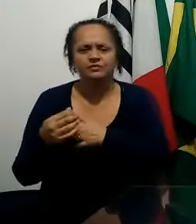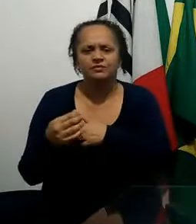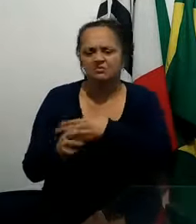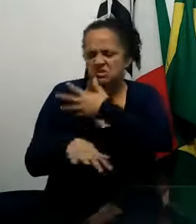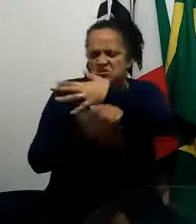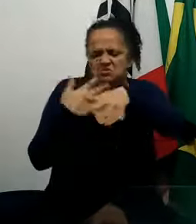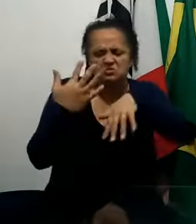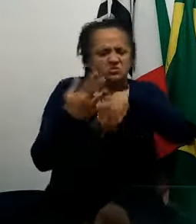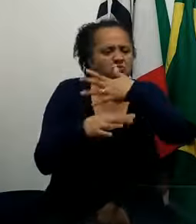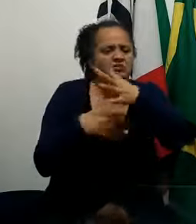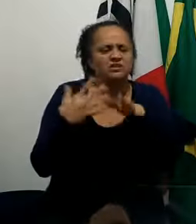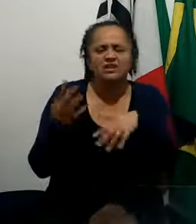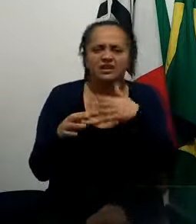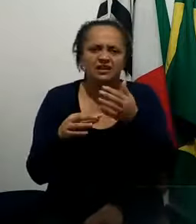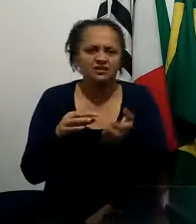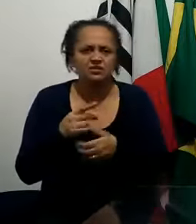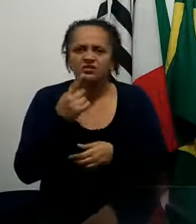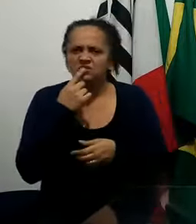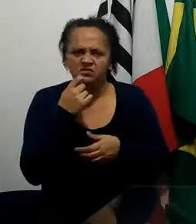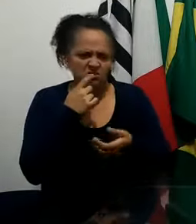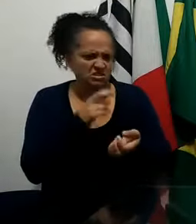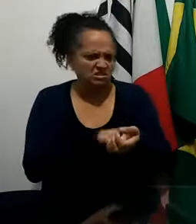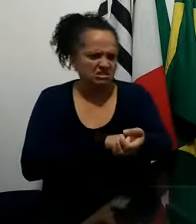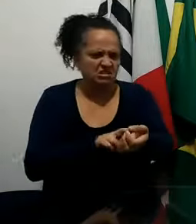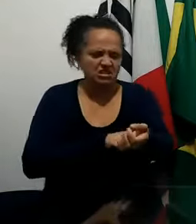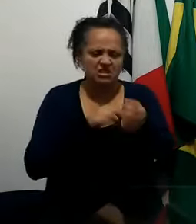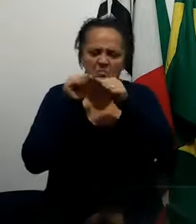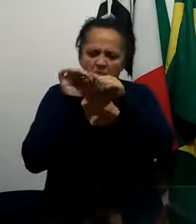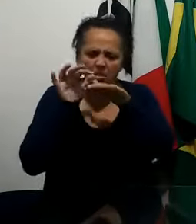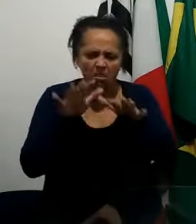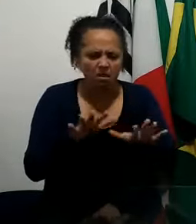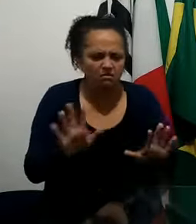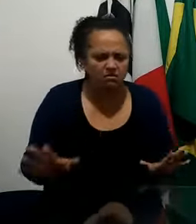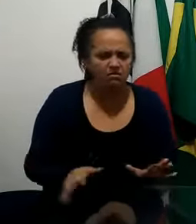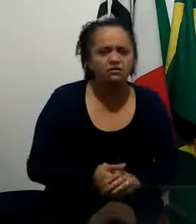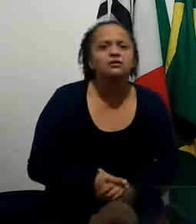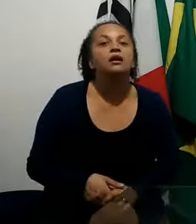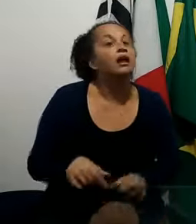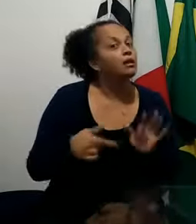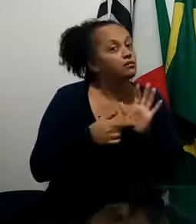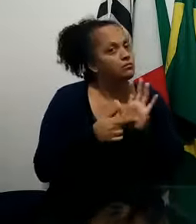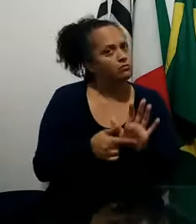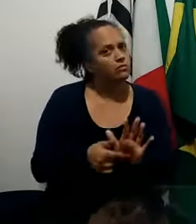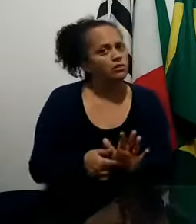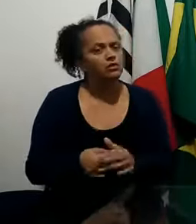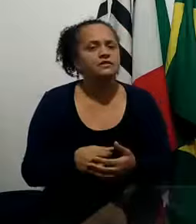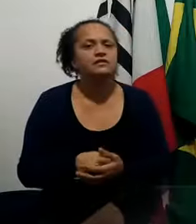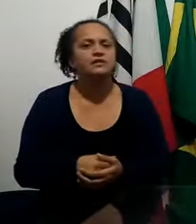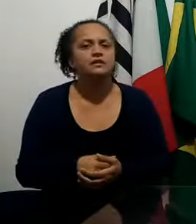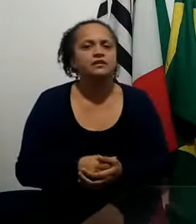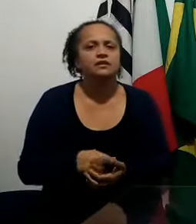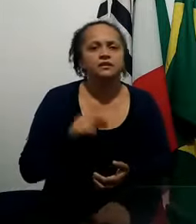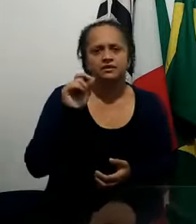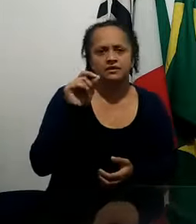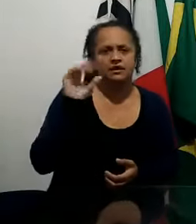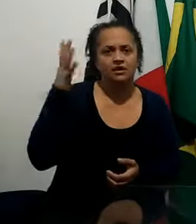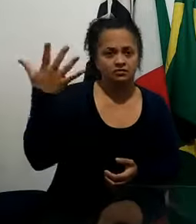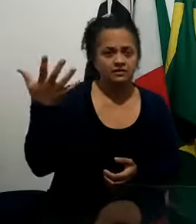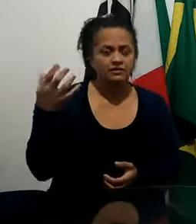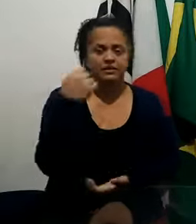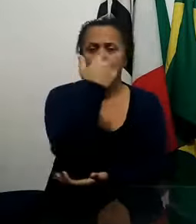a terra. E aqui diz em verso 7 de Apocalipse 8, que foi queimada